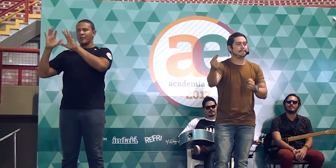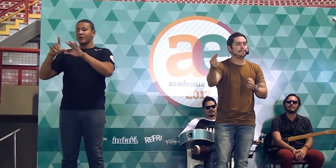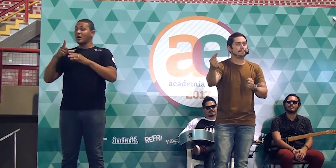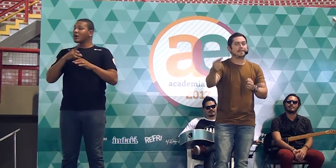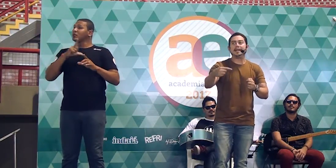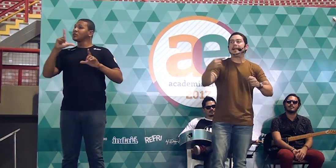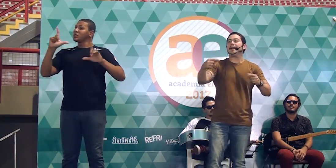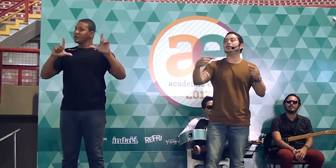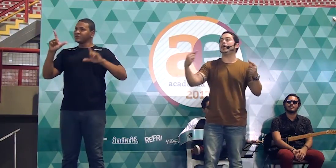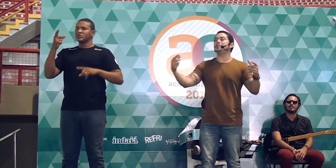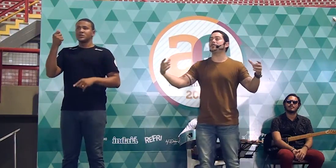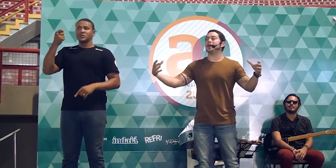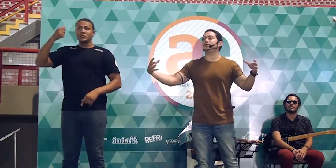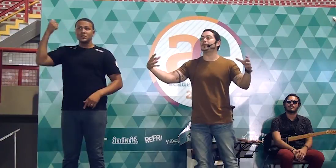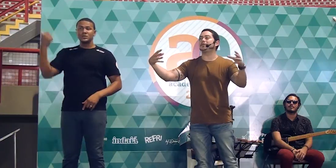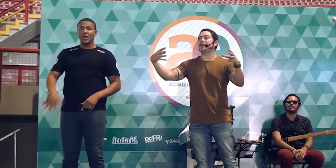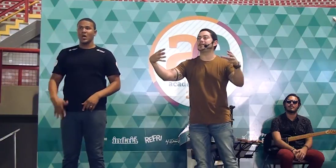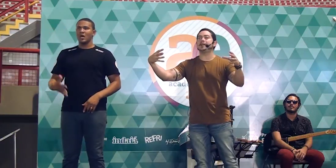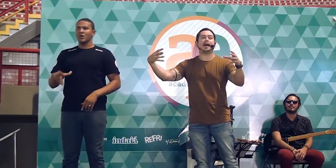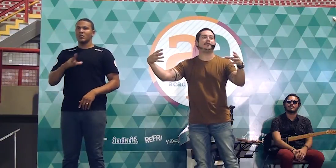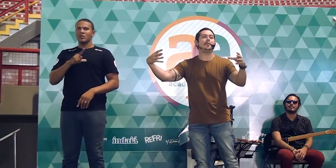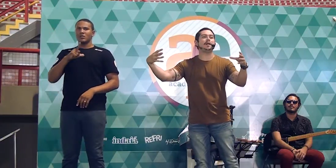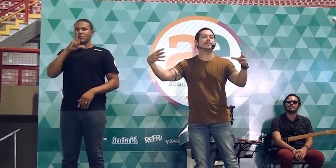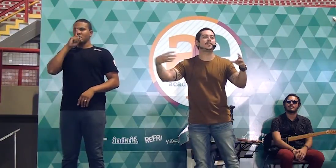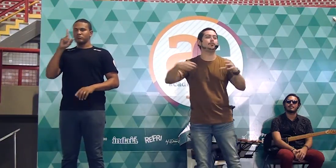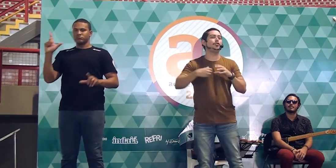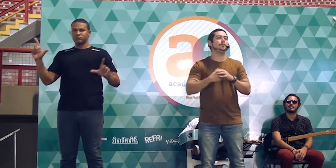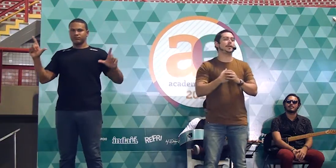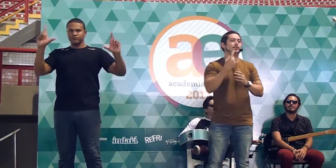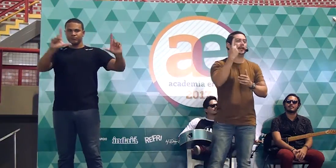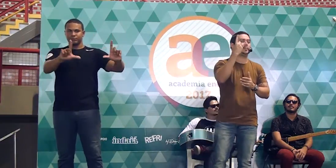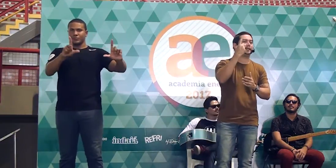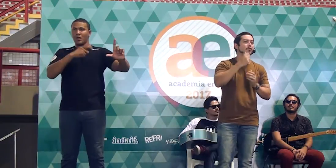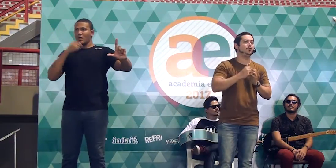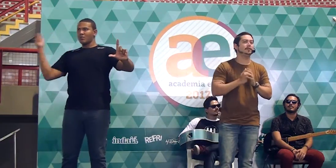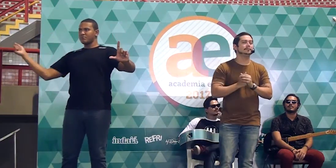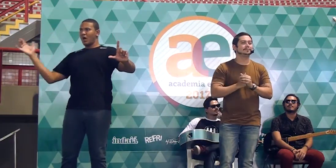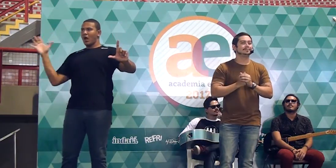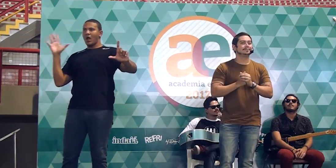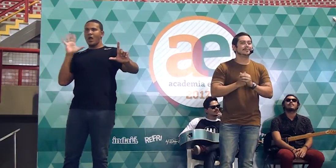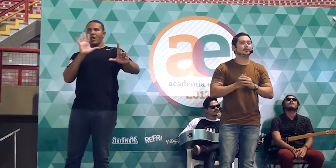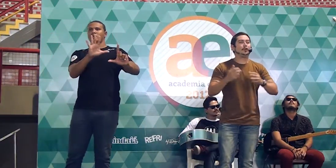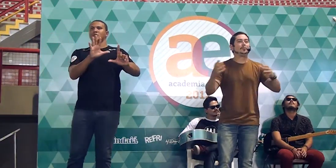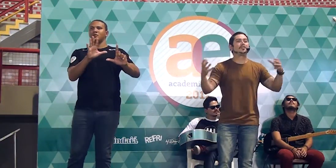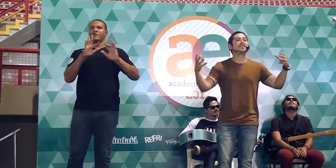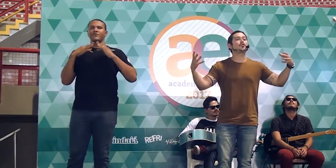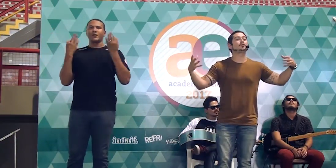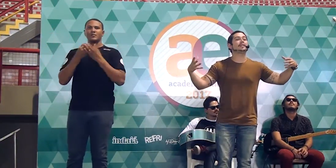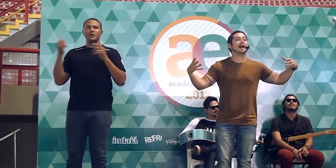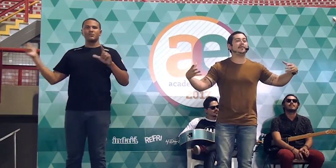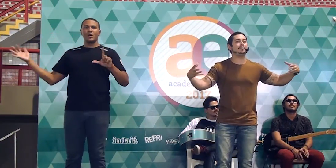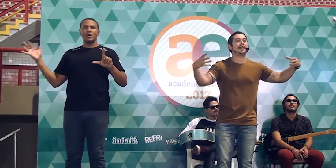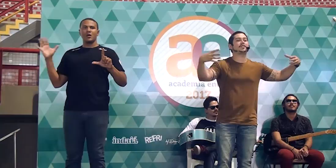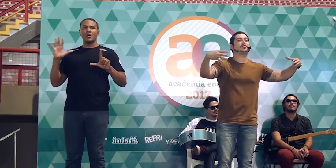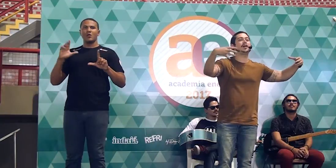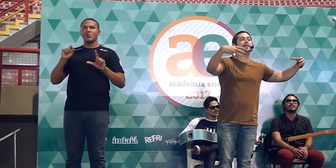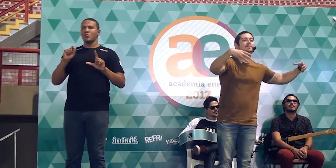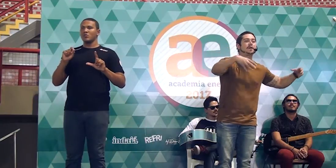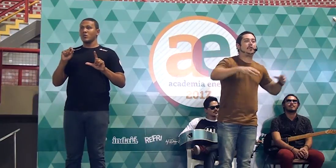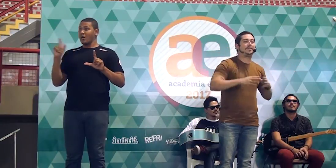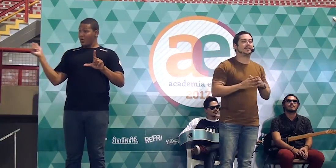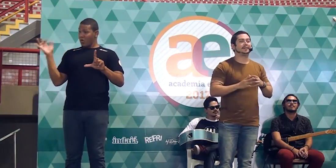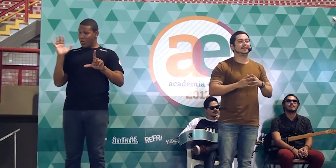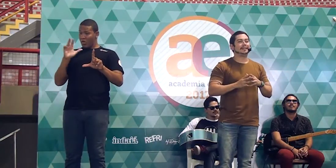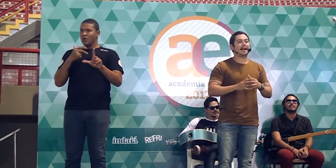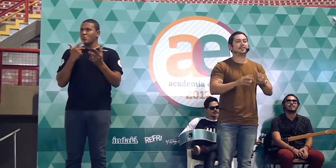cara que ela era um objeto que fazia a família se unir, porque só dava para ter uma. Todo mundo se juntava para assistir a